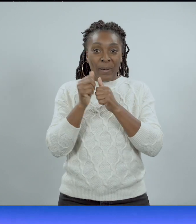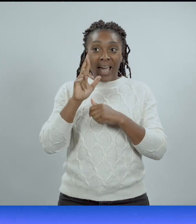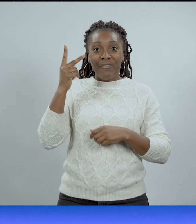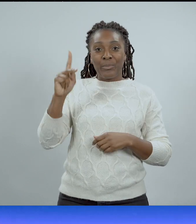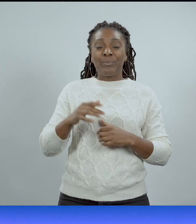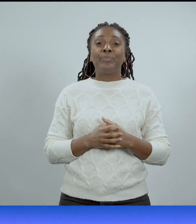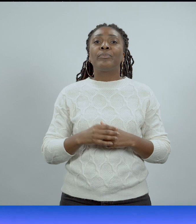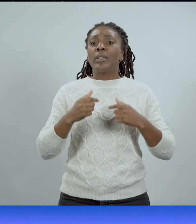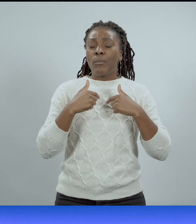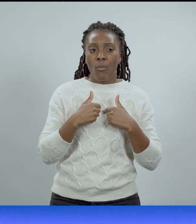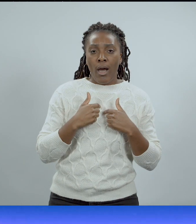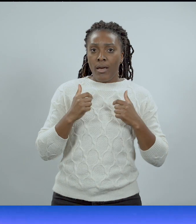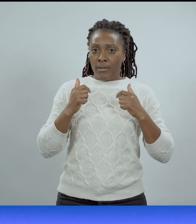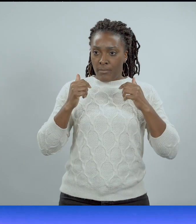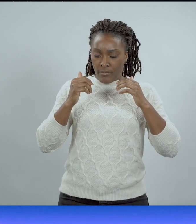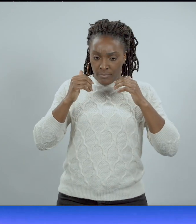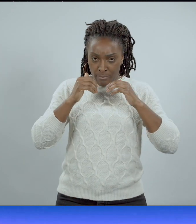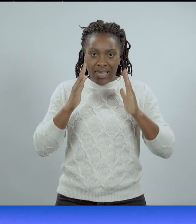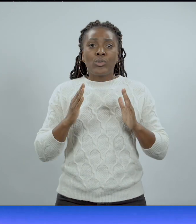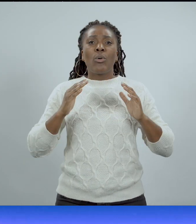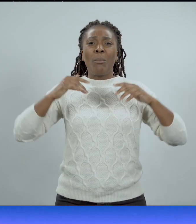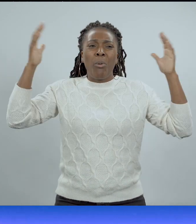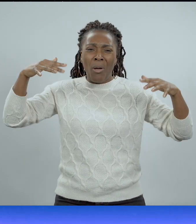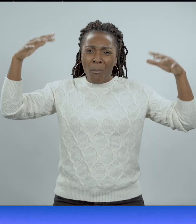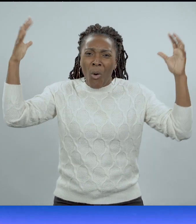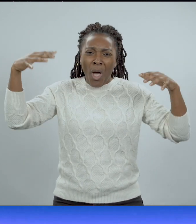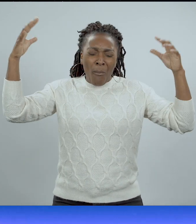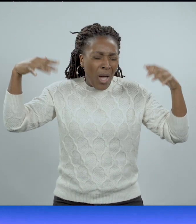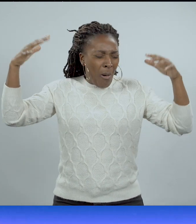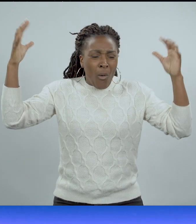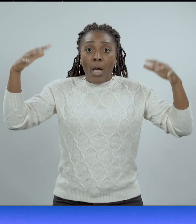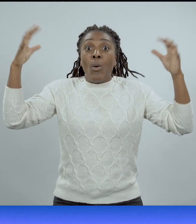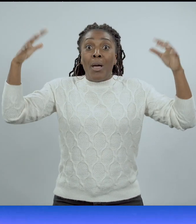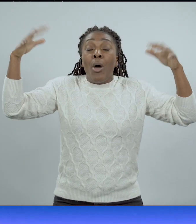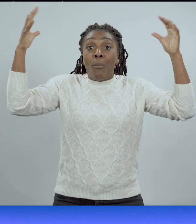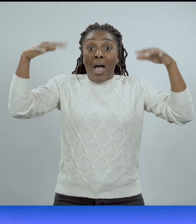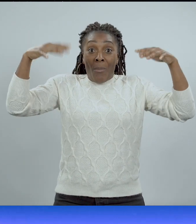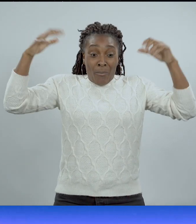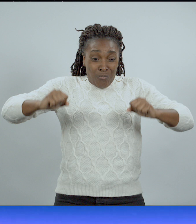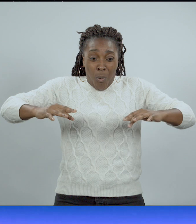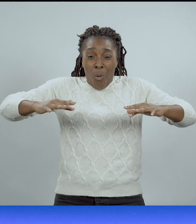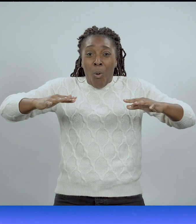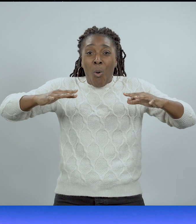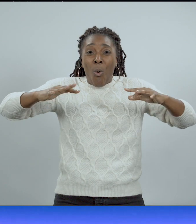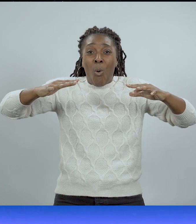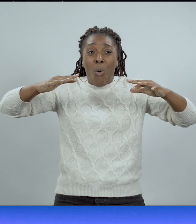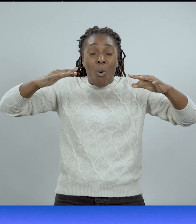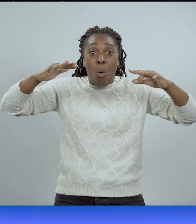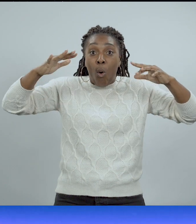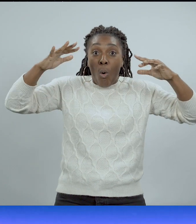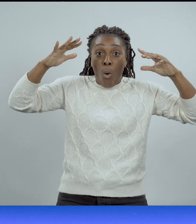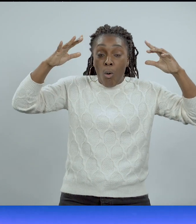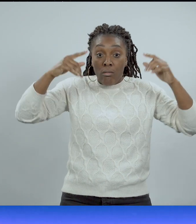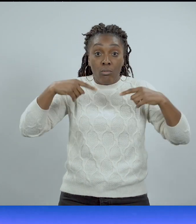son rêve ensemble. Je me trouve chez moi et il pleut à verse, à tel point que les routes deviennent très vite